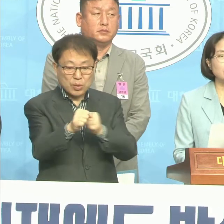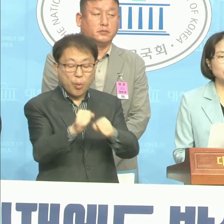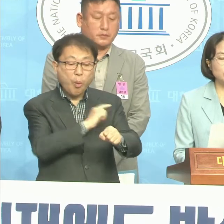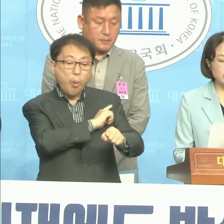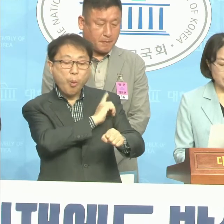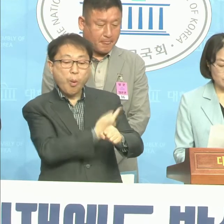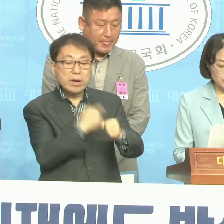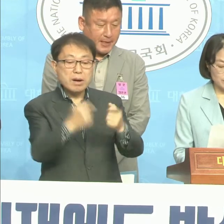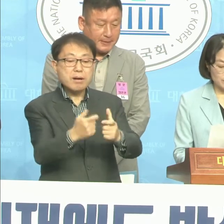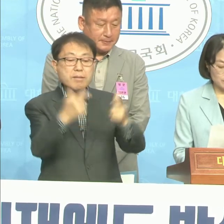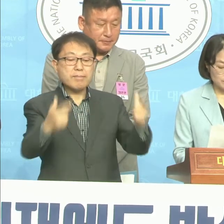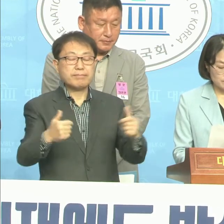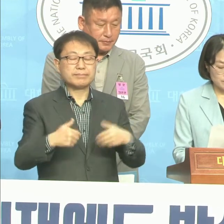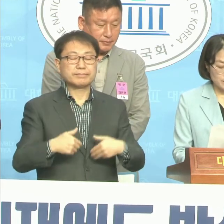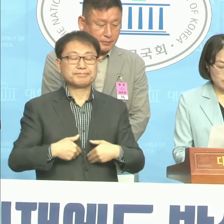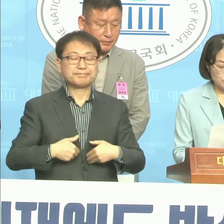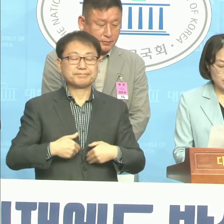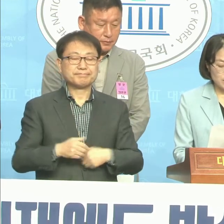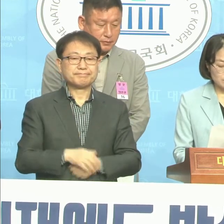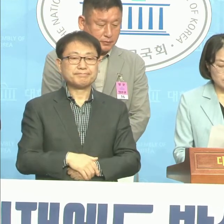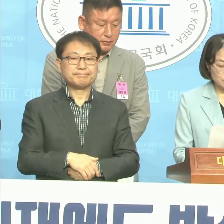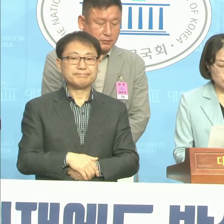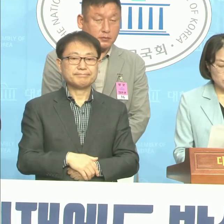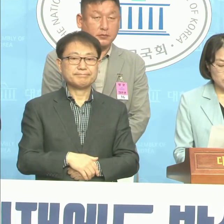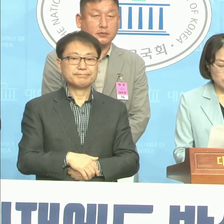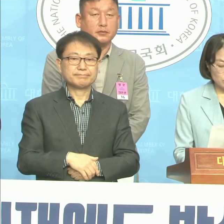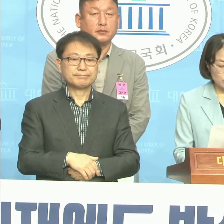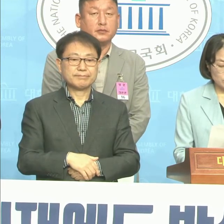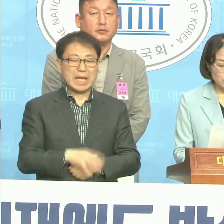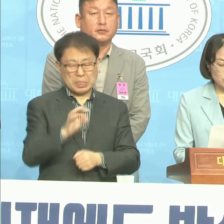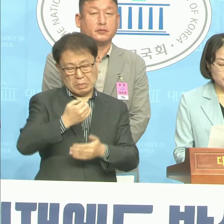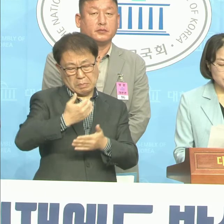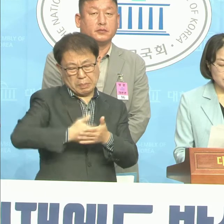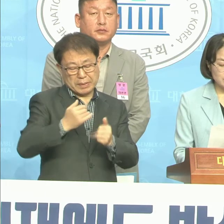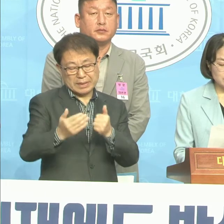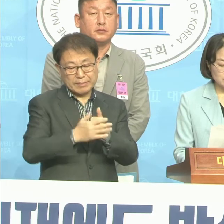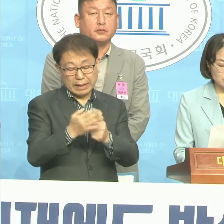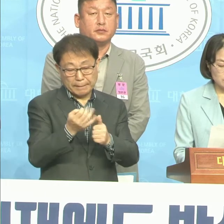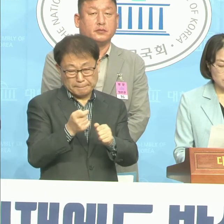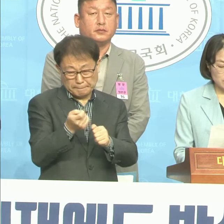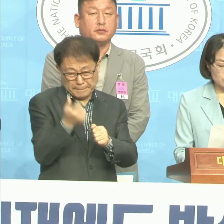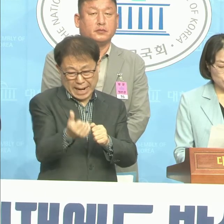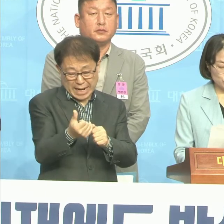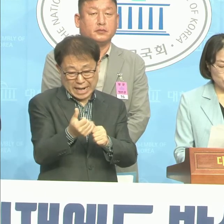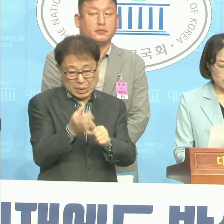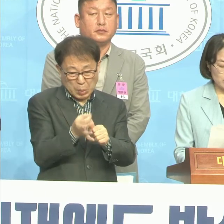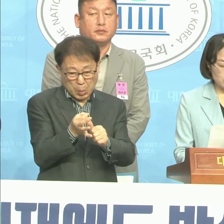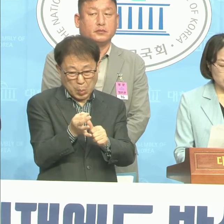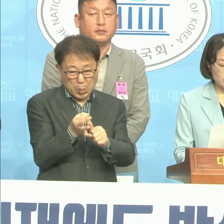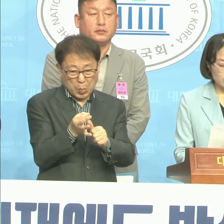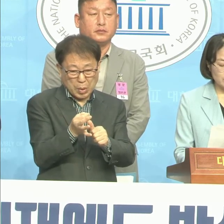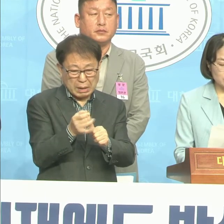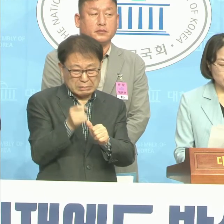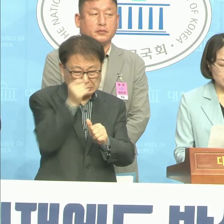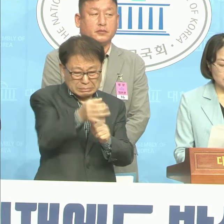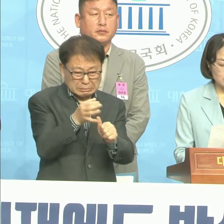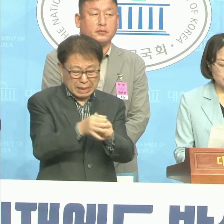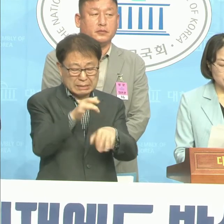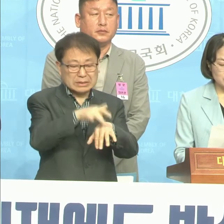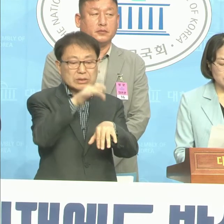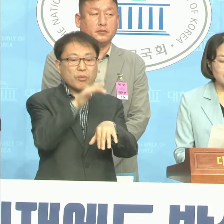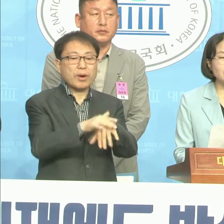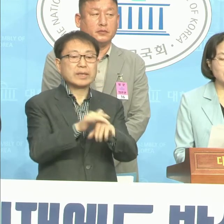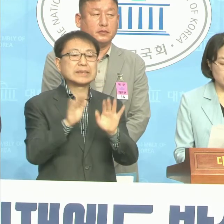부여해야 합니다 부당한 후려치기 로 턱없이 낮은 대금 구조가 어깨에 관행으로 자리